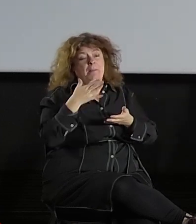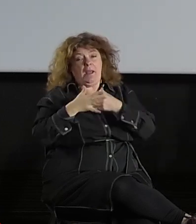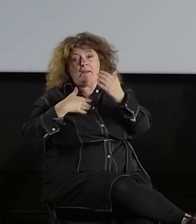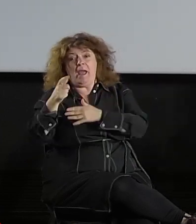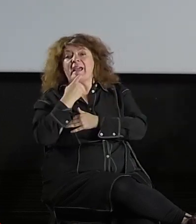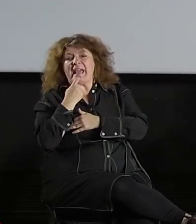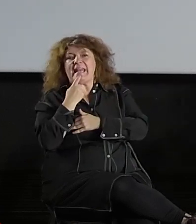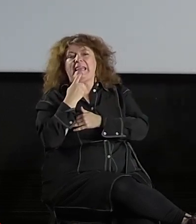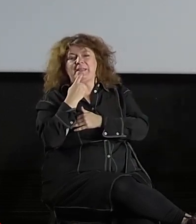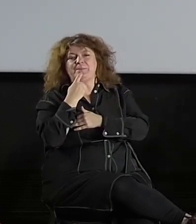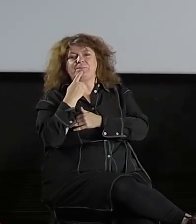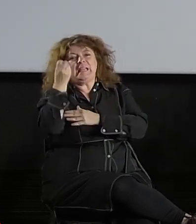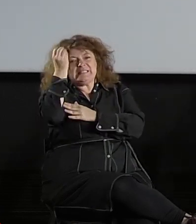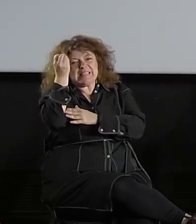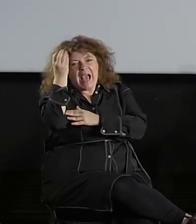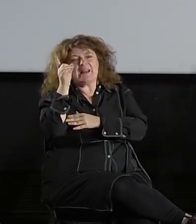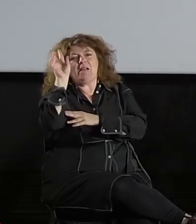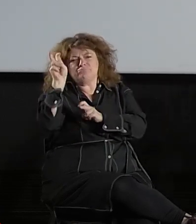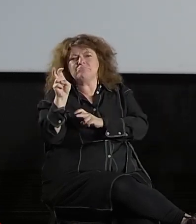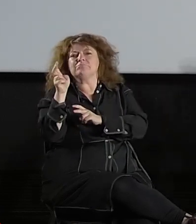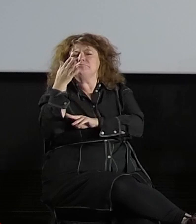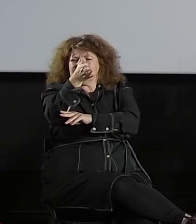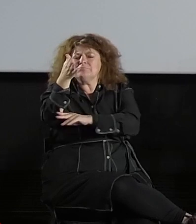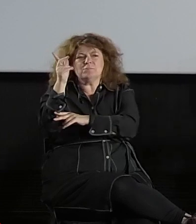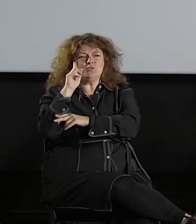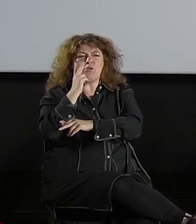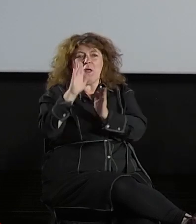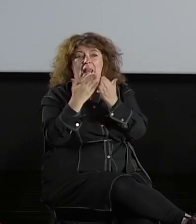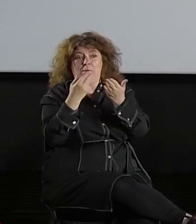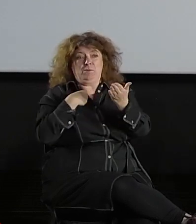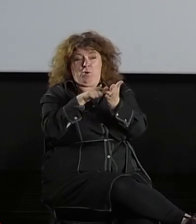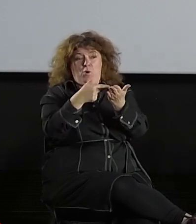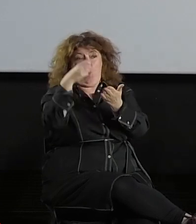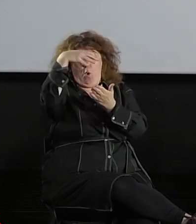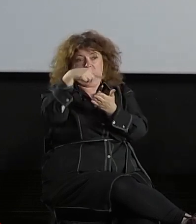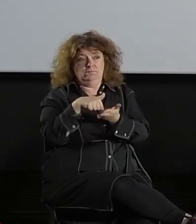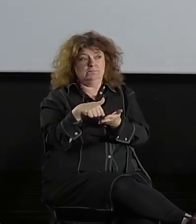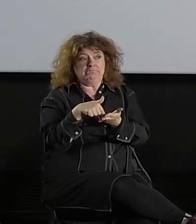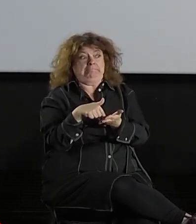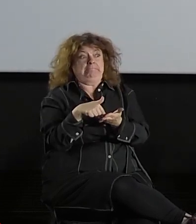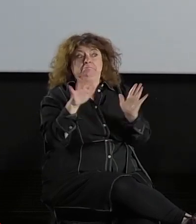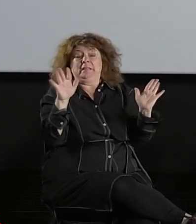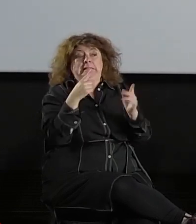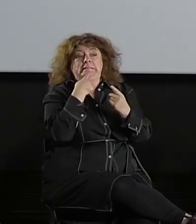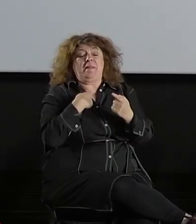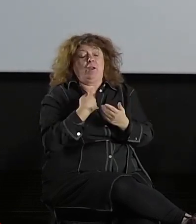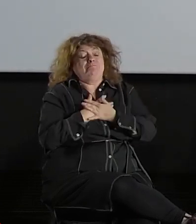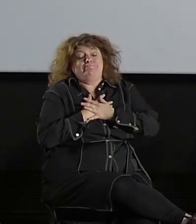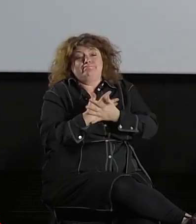participaba en las charlas hablando de sordo ceguera y presentando ese libro de Helen Keller pero me dijo Lo siento mucho pero cuando vengáis a